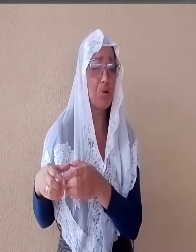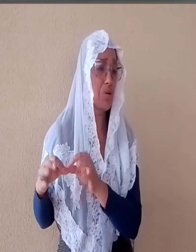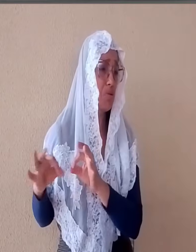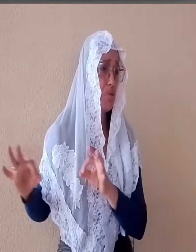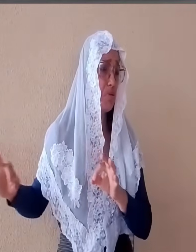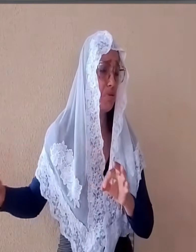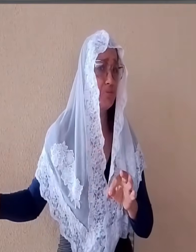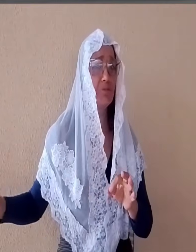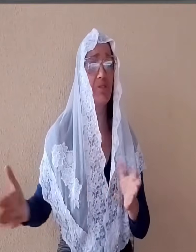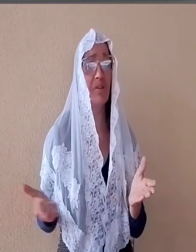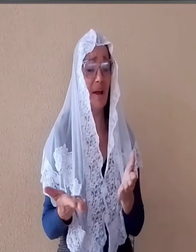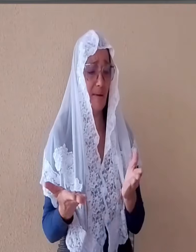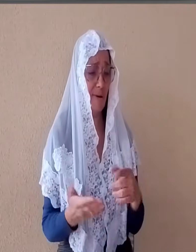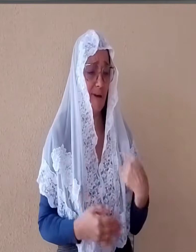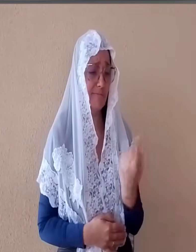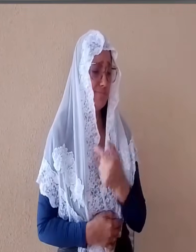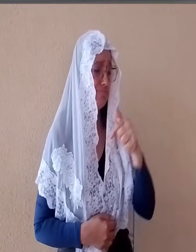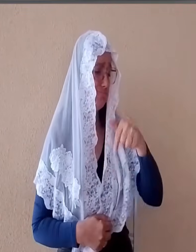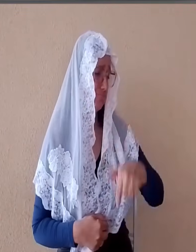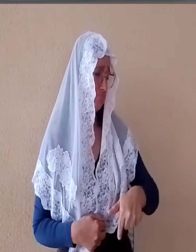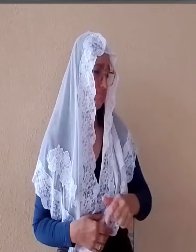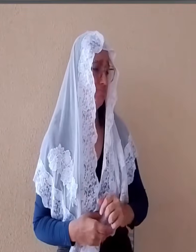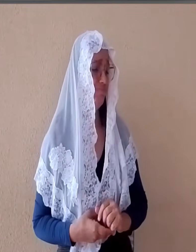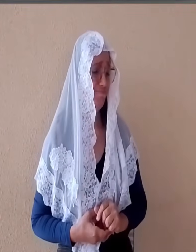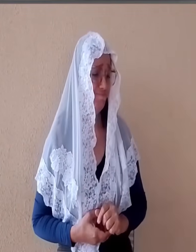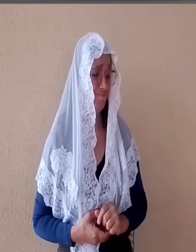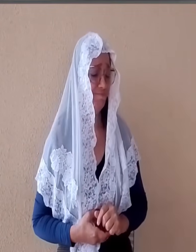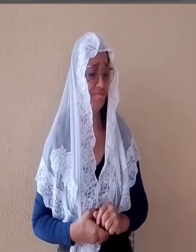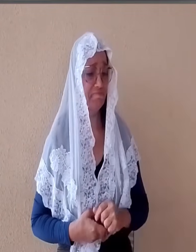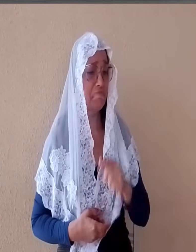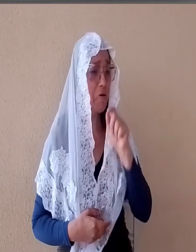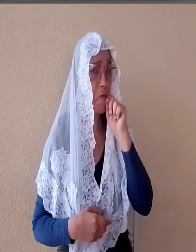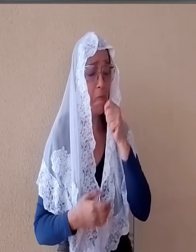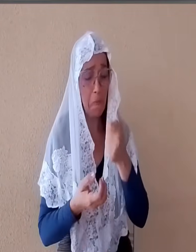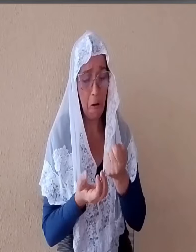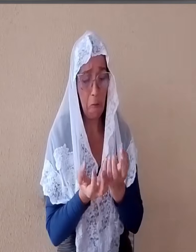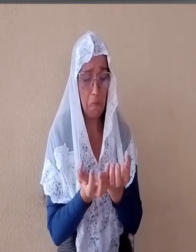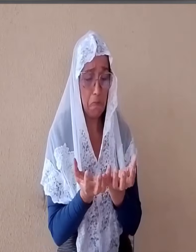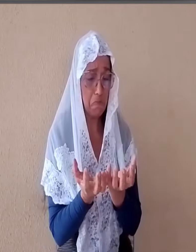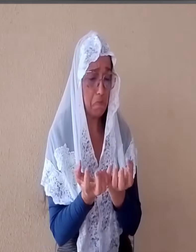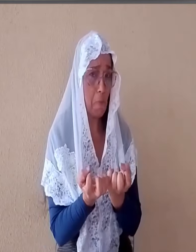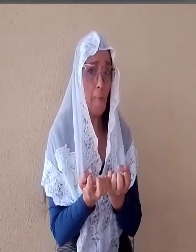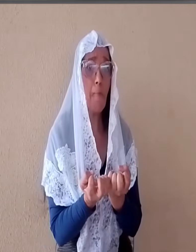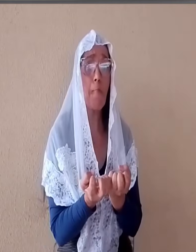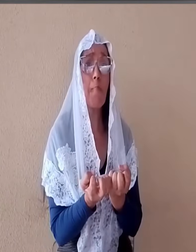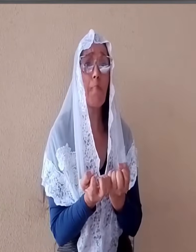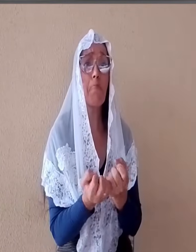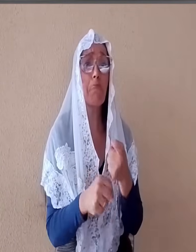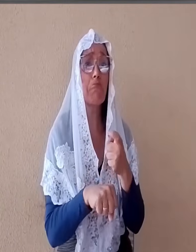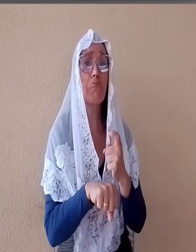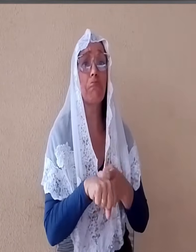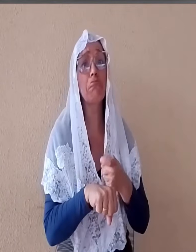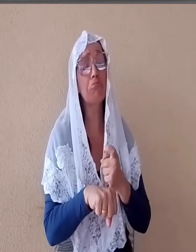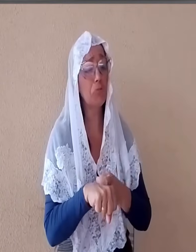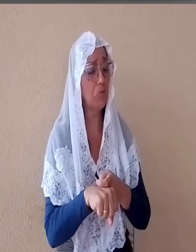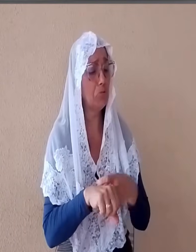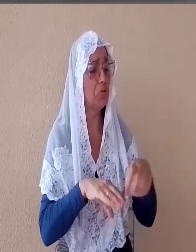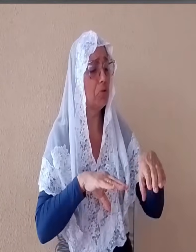ele sabia que a cidade dele era vizinha. Porque aquele que anda com Deus,